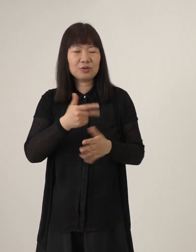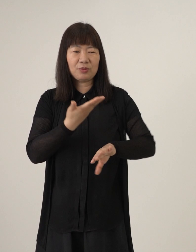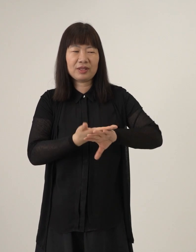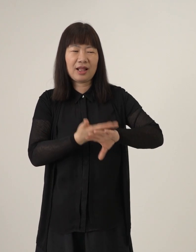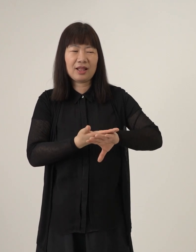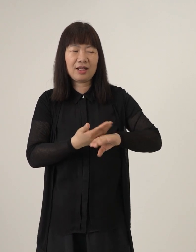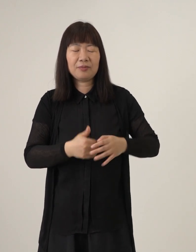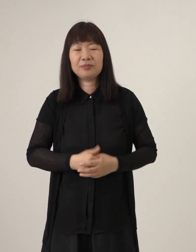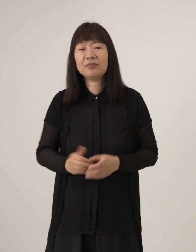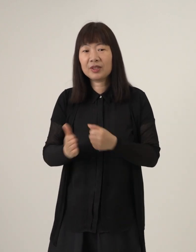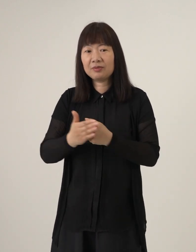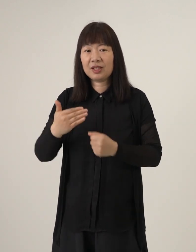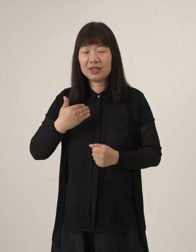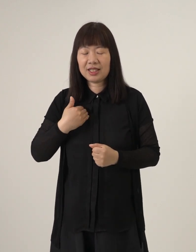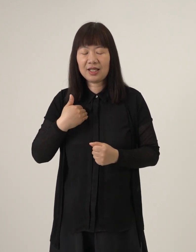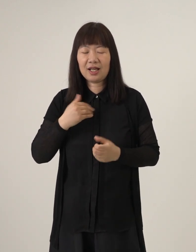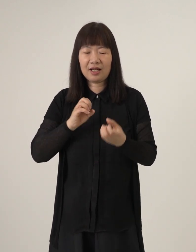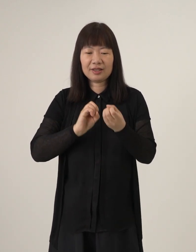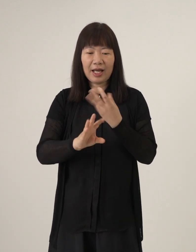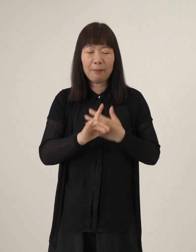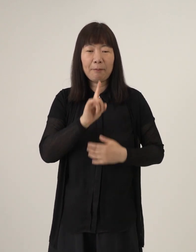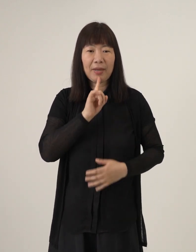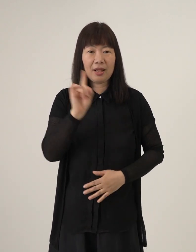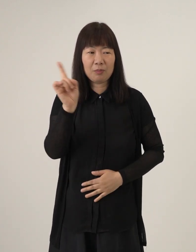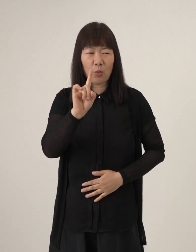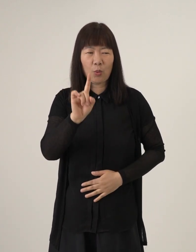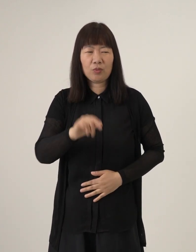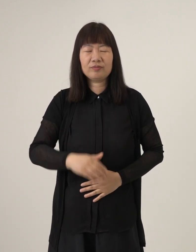학생에게 이런 답변을 드렸어요.